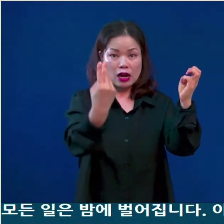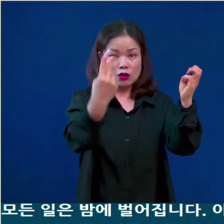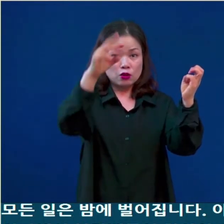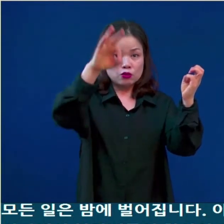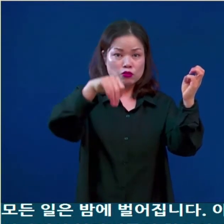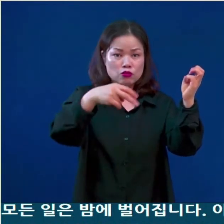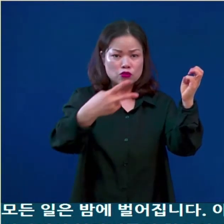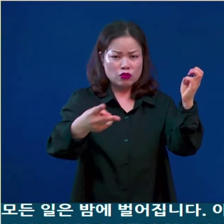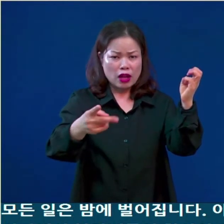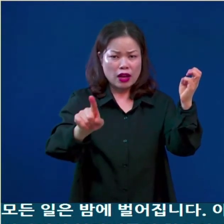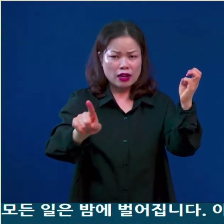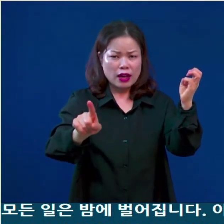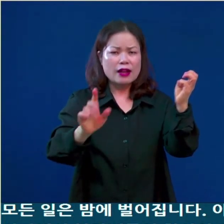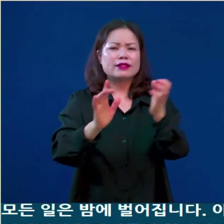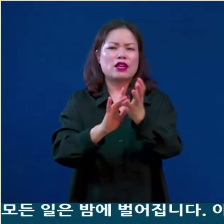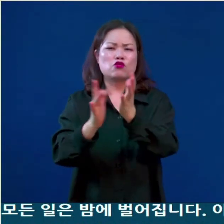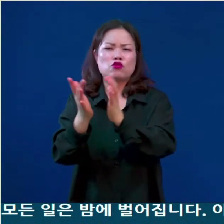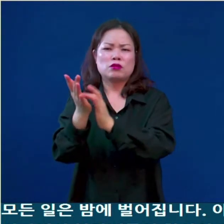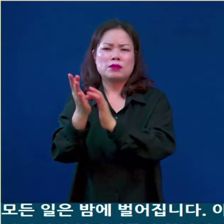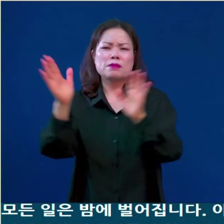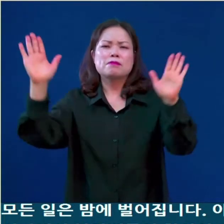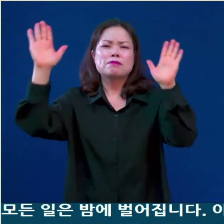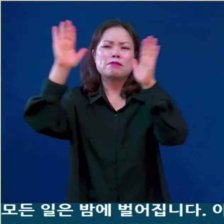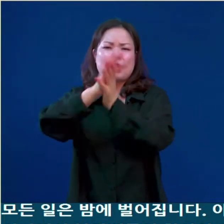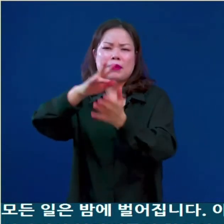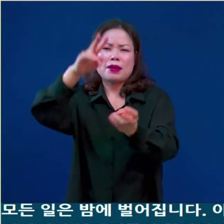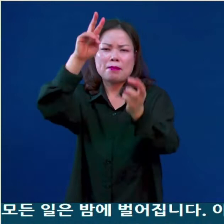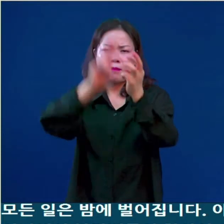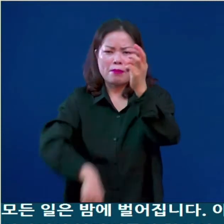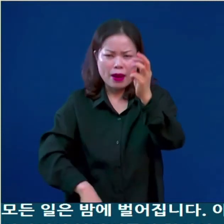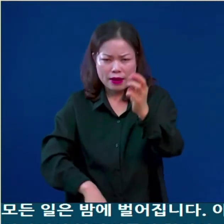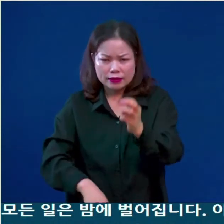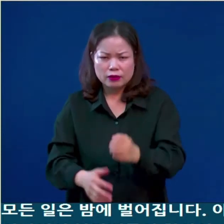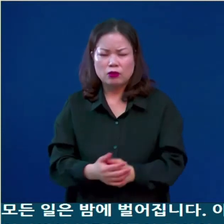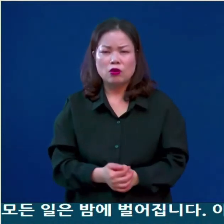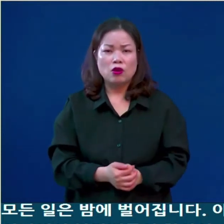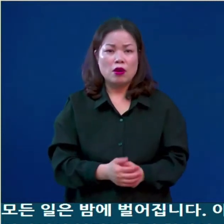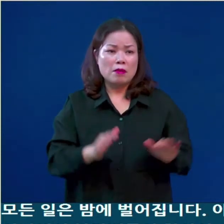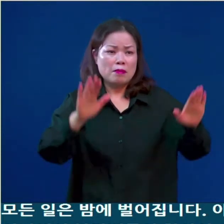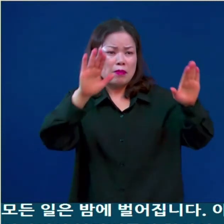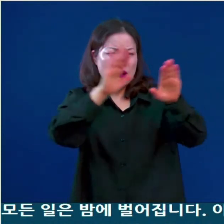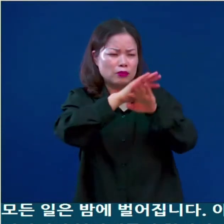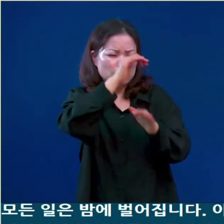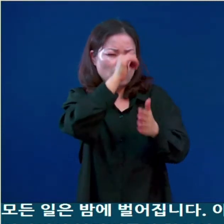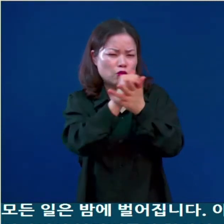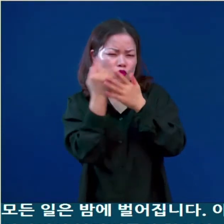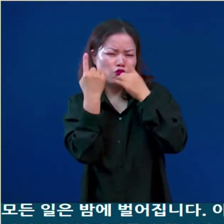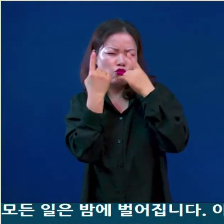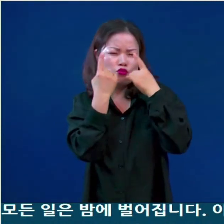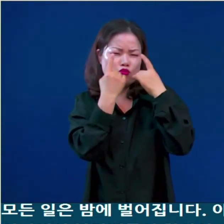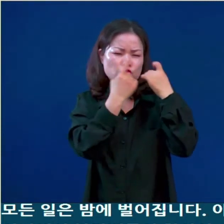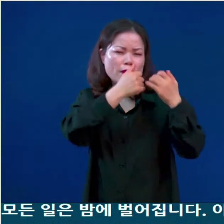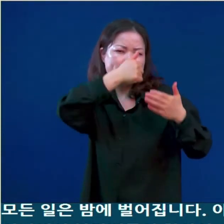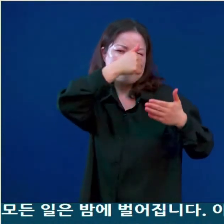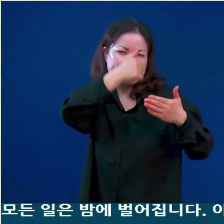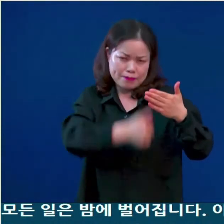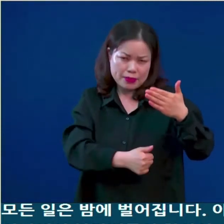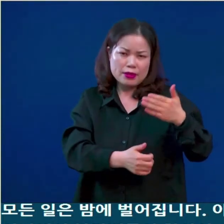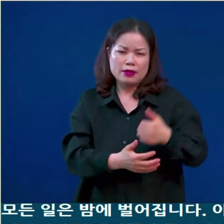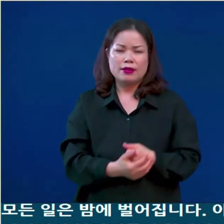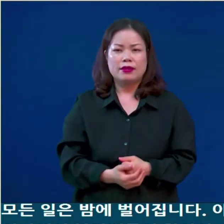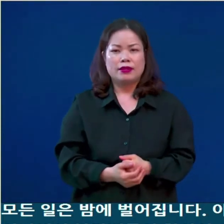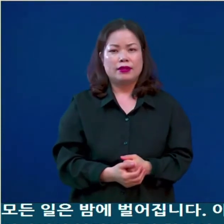넘겼습니까? 밤에 팔아 넘겼습니다. 이처럼 밤은 죄의 유혹에 빠지기 쉬운